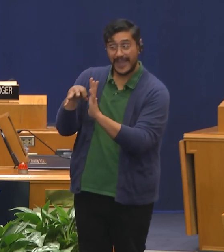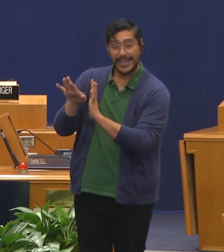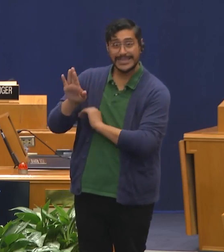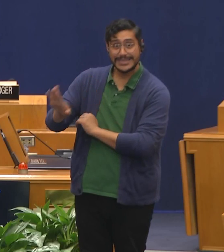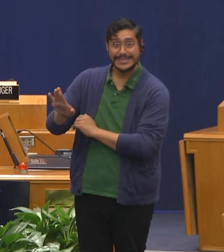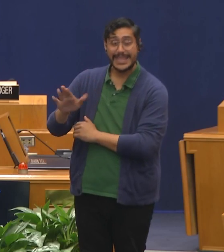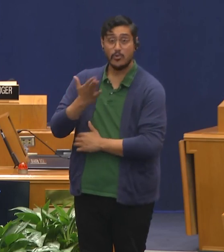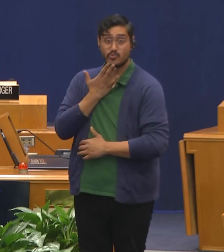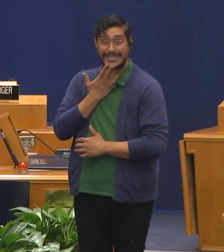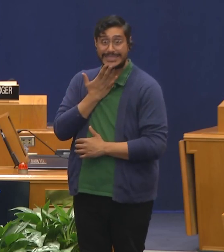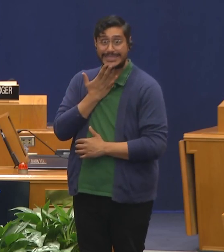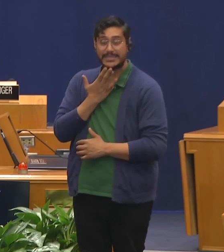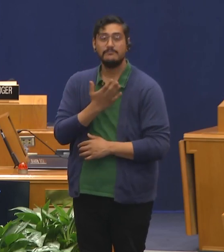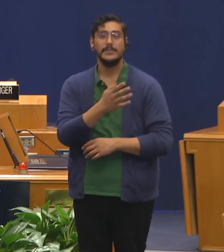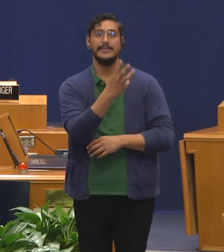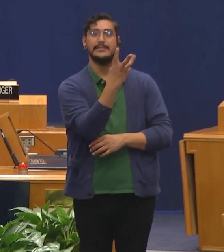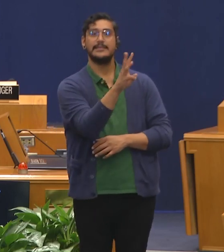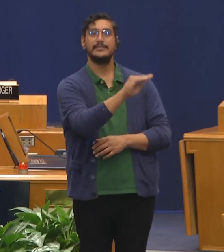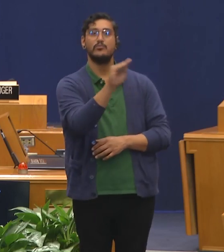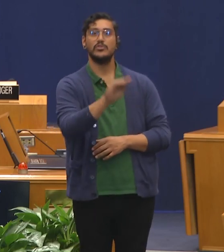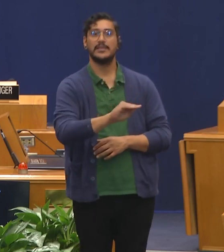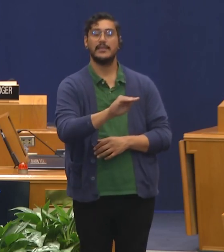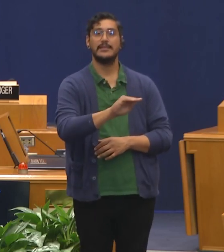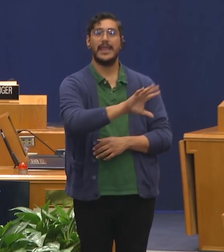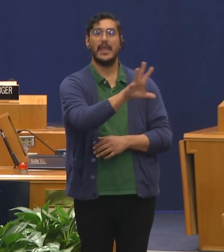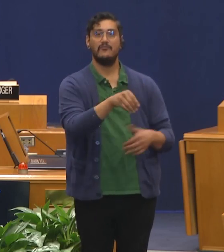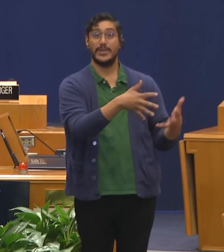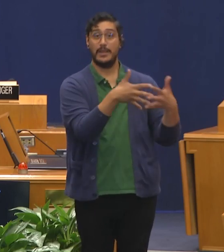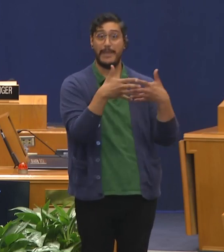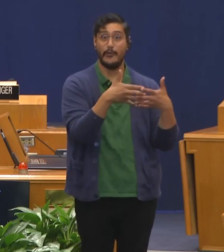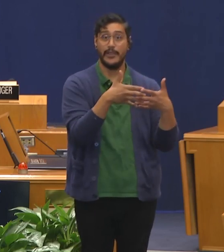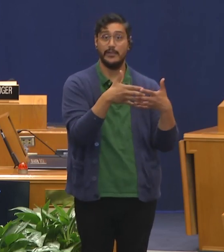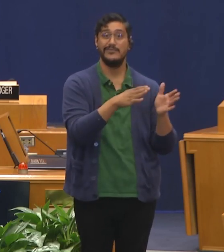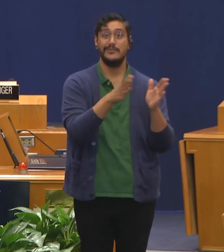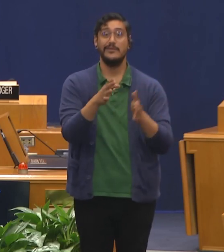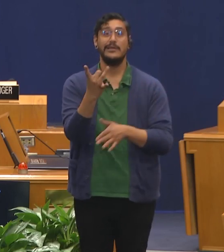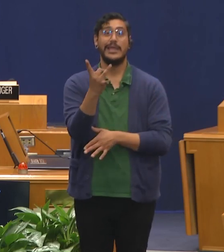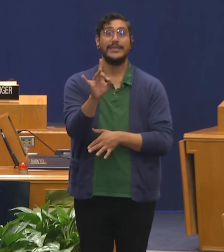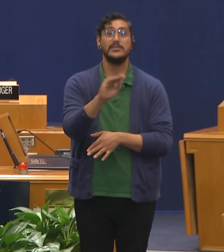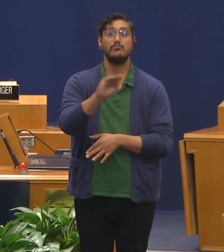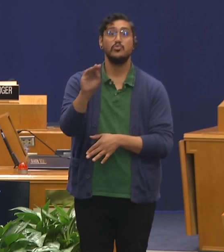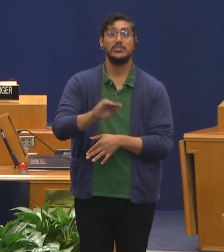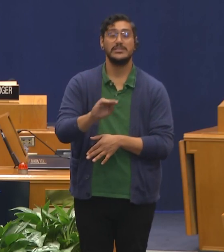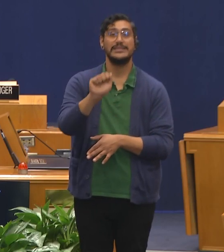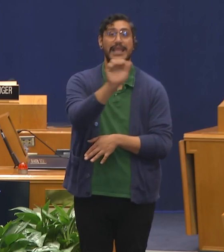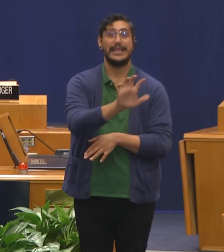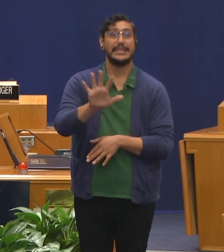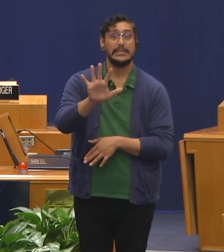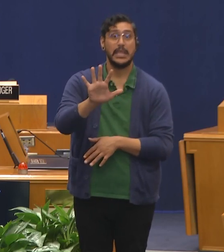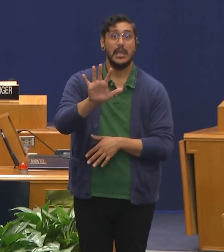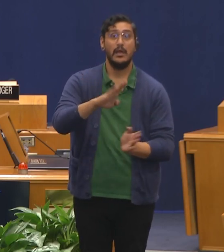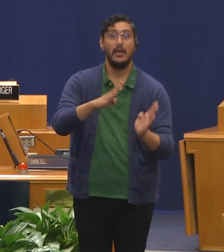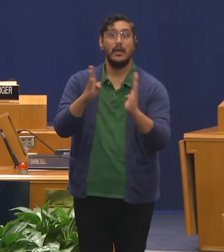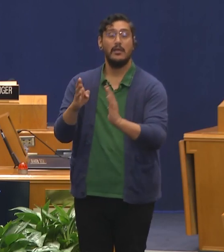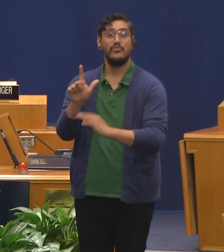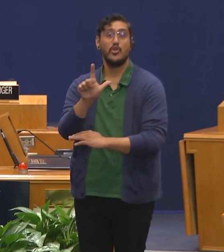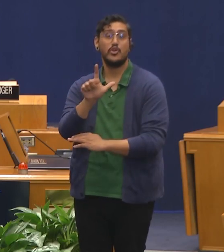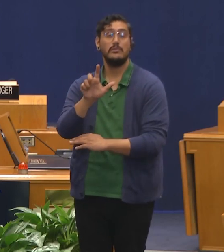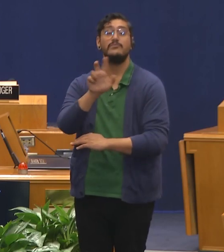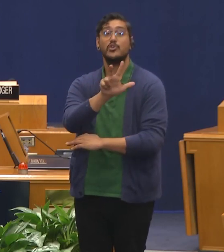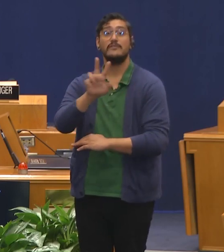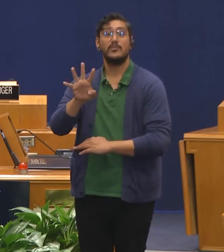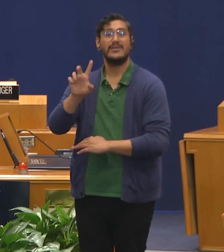etnia, el 16% son afroamericanos, el 18% son asiáticas, el